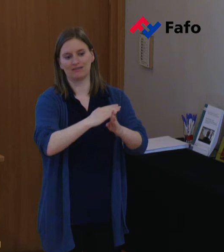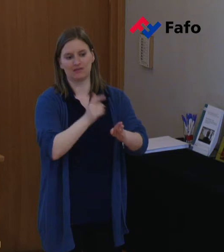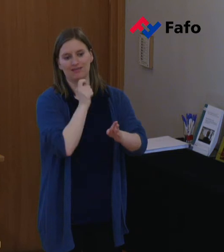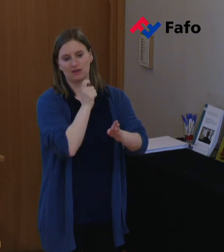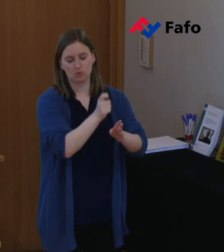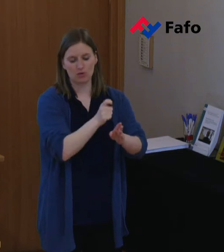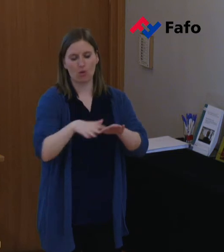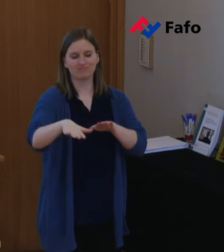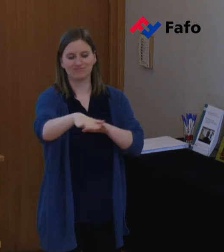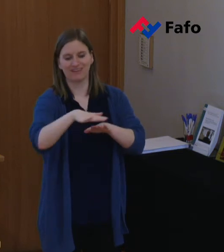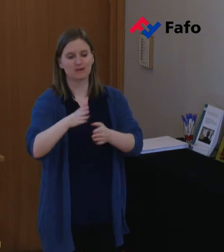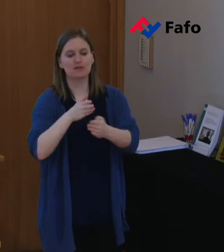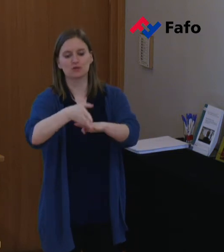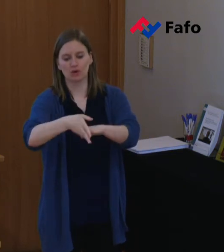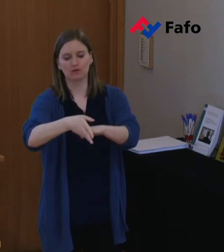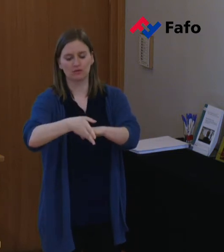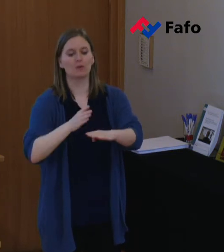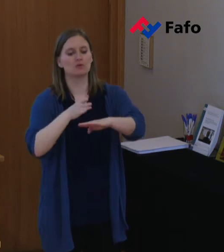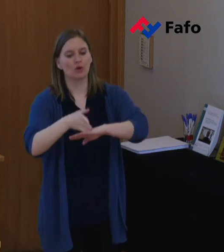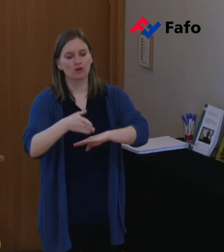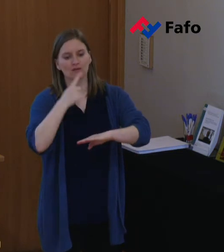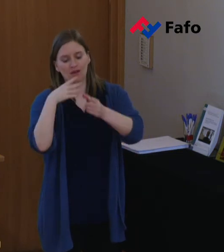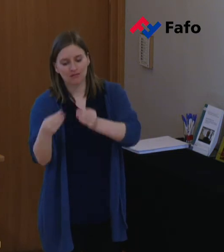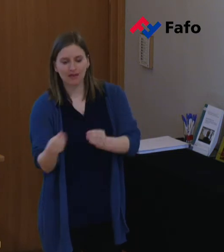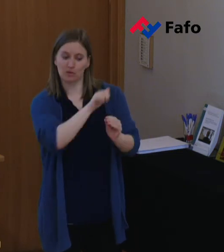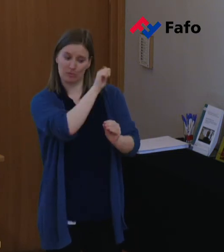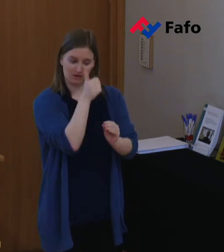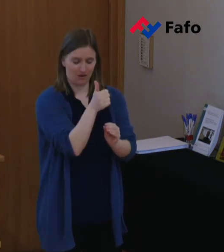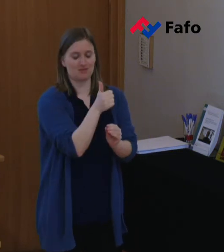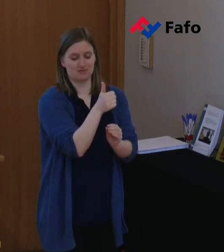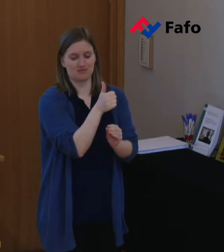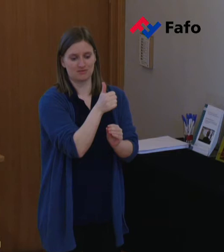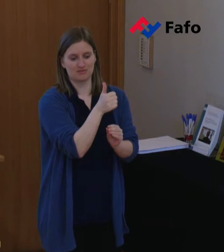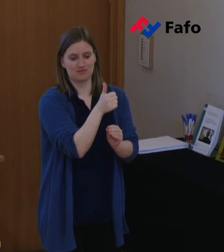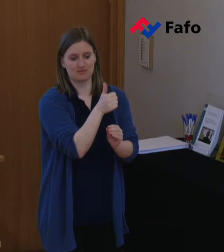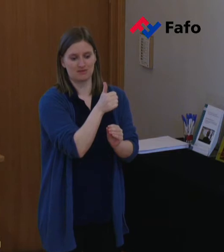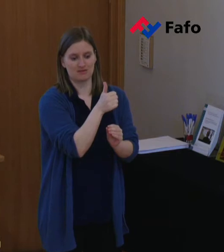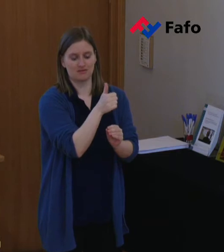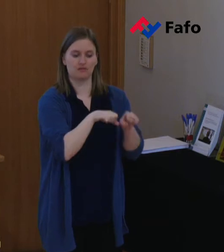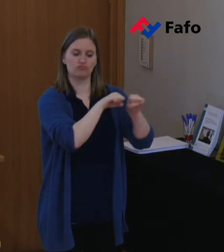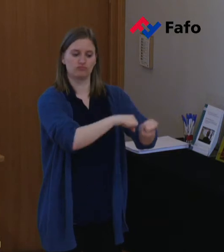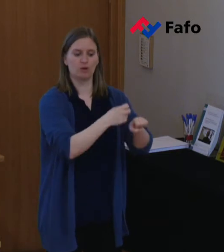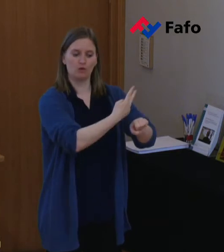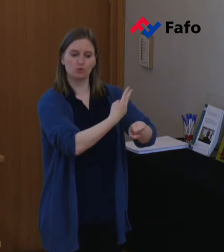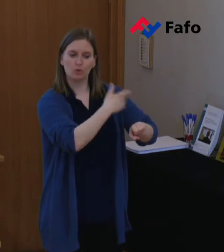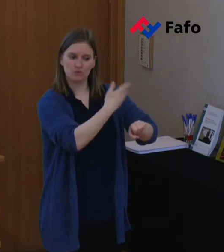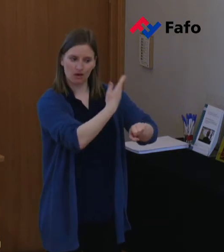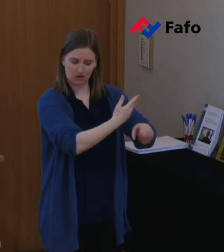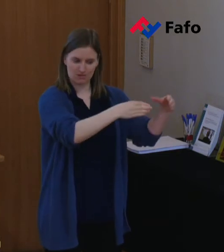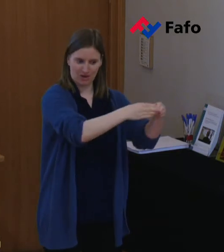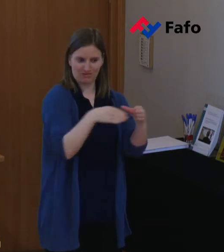og feltbesøket. Vi har vært i både Sandnes og i Bergen. Vi har tilbrakt 2 dager med hvert av